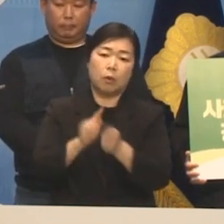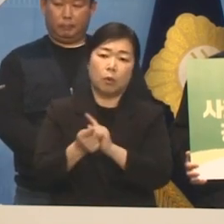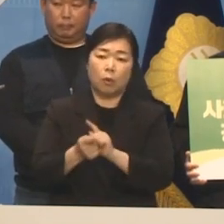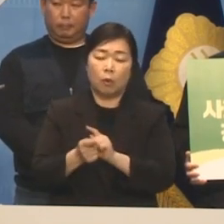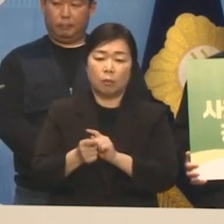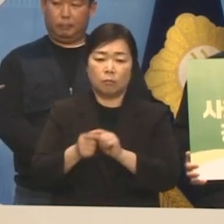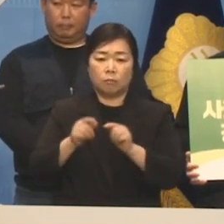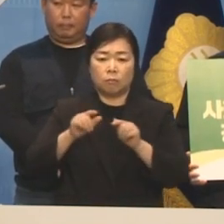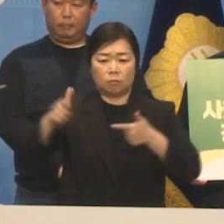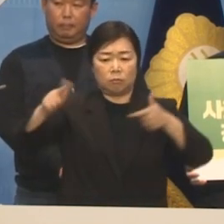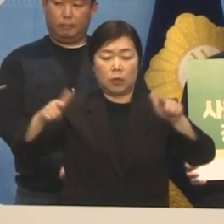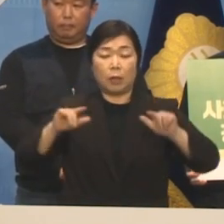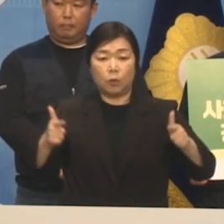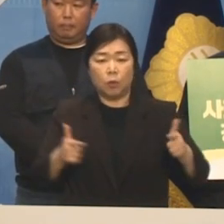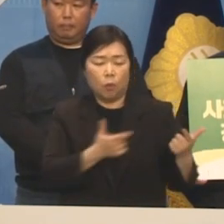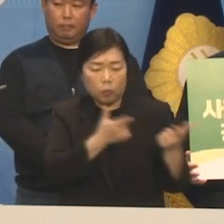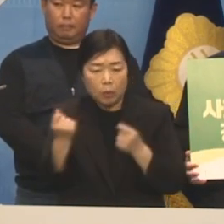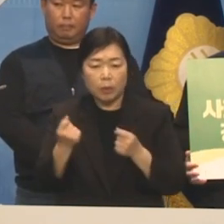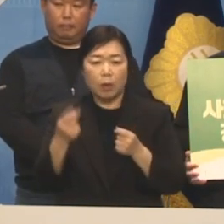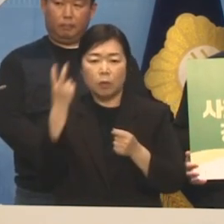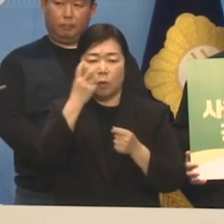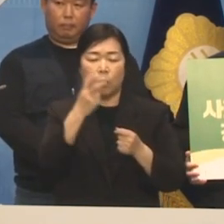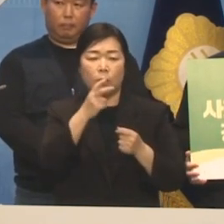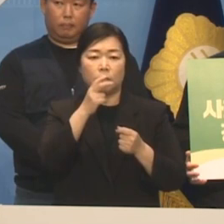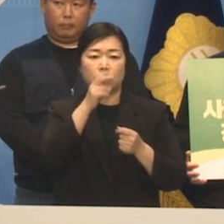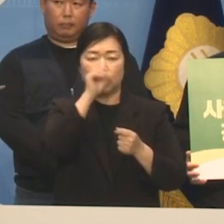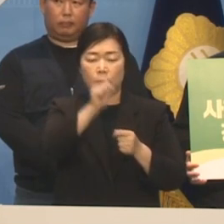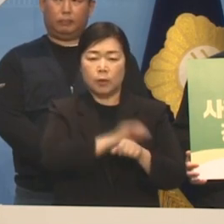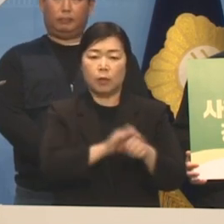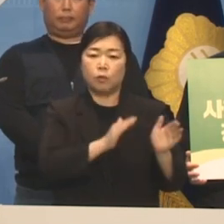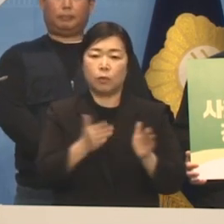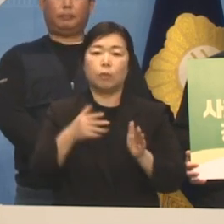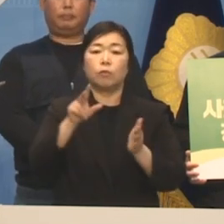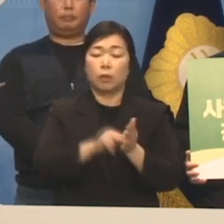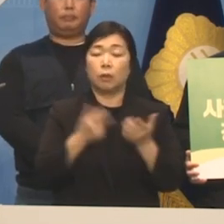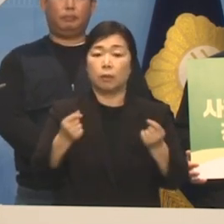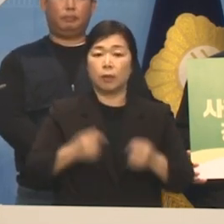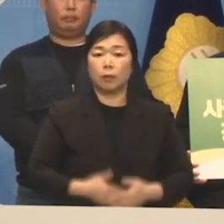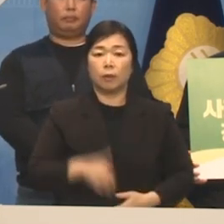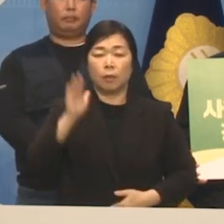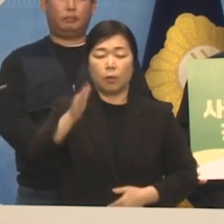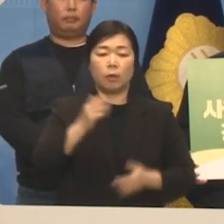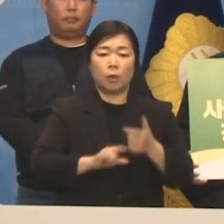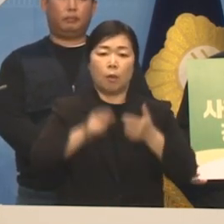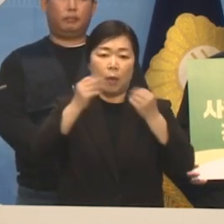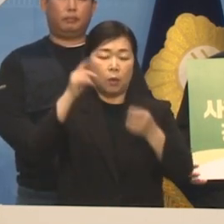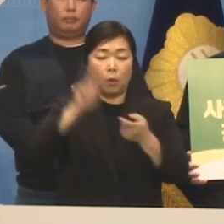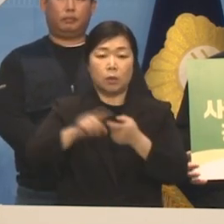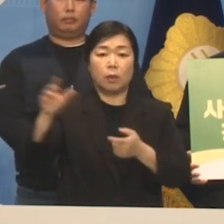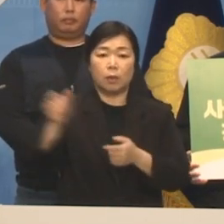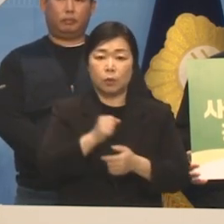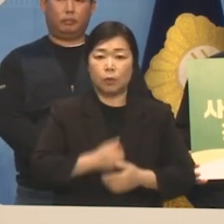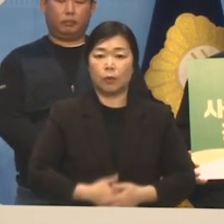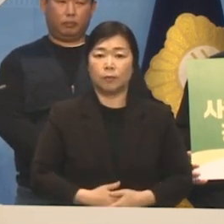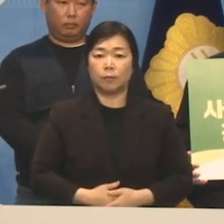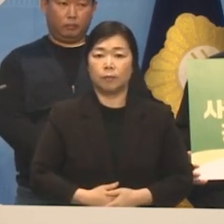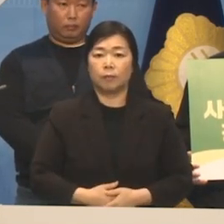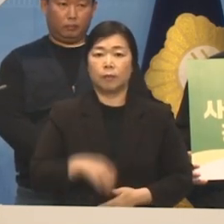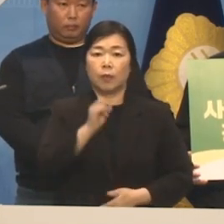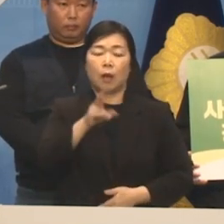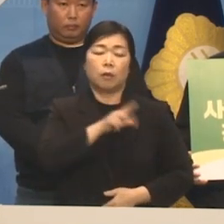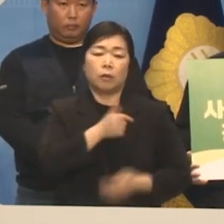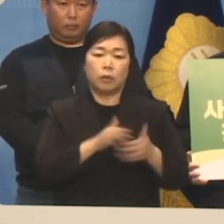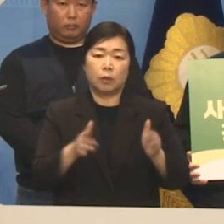아닌 돌봄의 미래를 위해서 우리 모두 함께 준비해야 되는 의제입니다. 앞으로도 많은 관심 부탁드리고 양경 의원님과